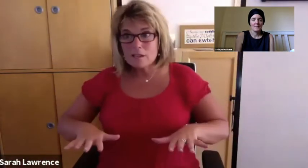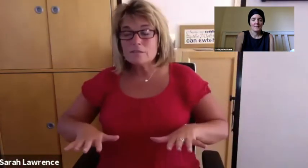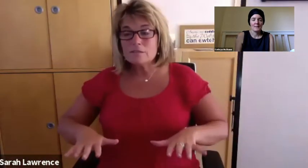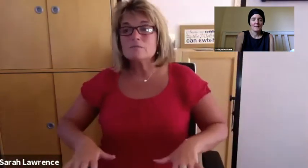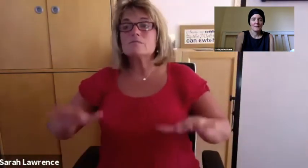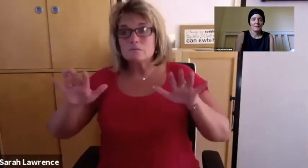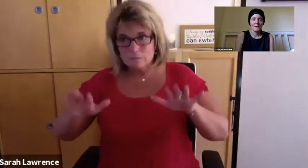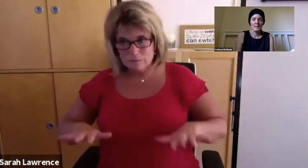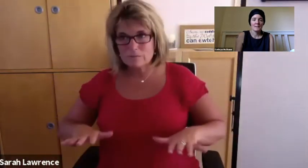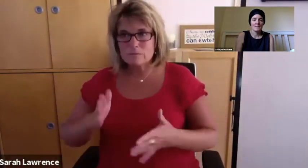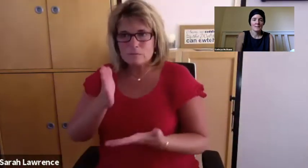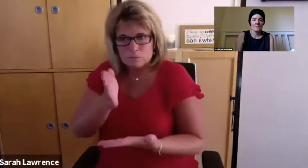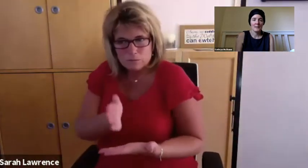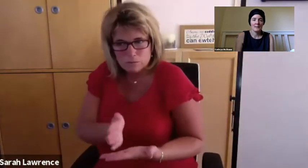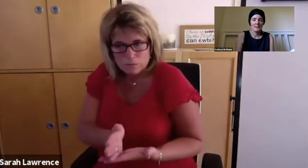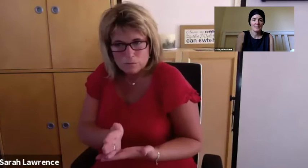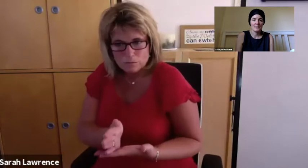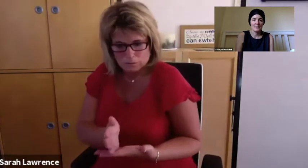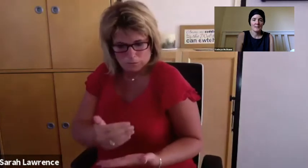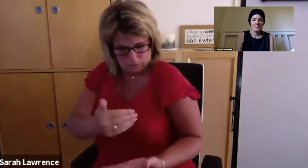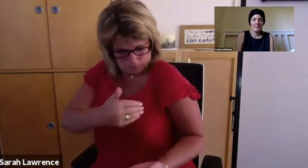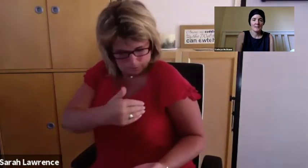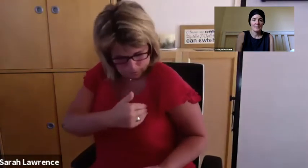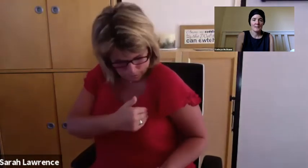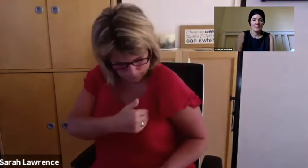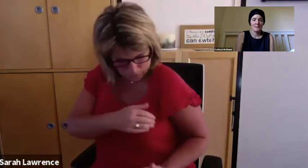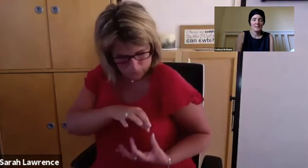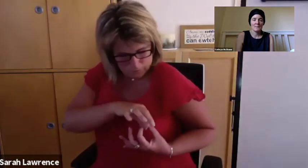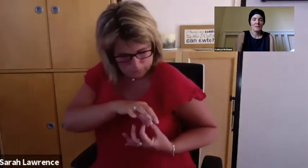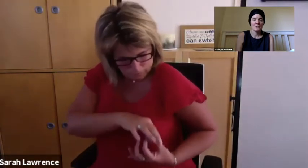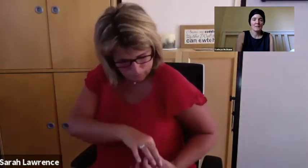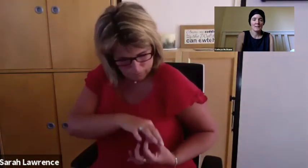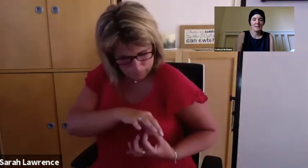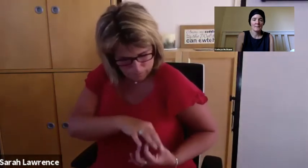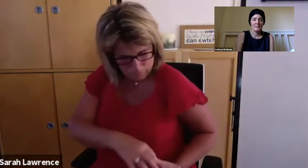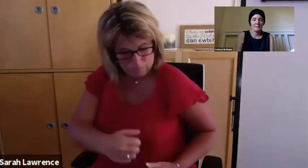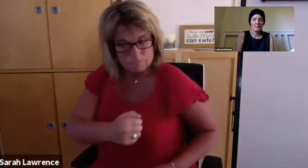Felly, glad, a wedyn y pleidiol fel hyn,